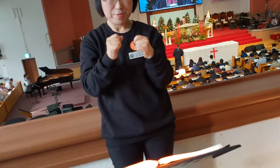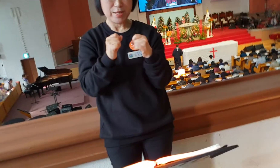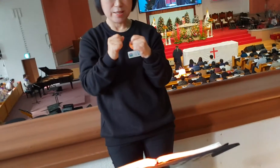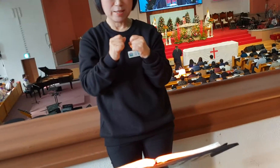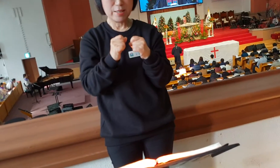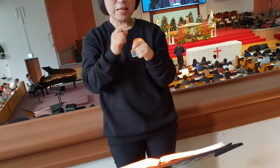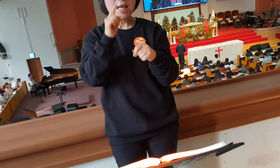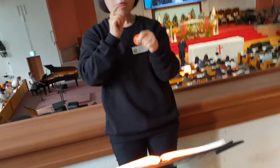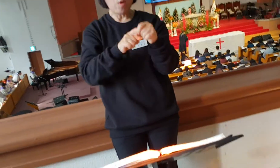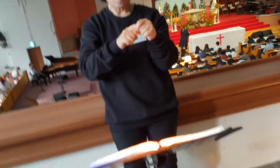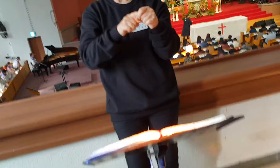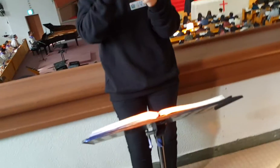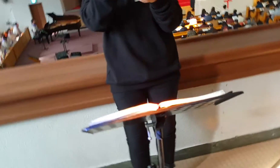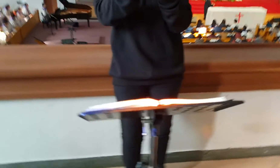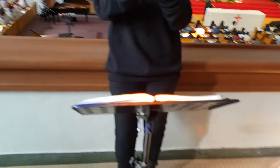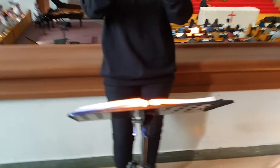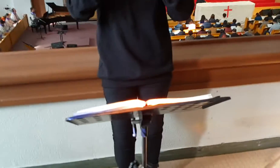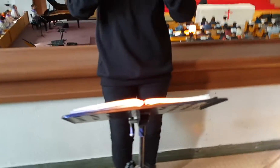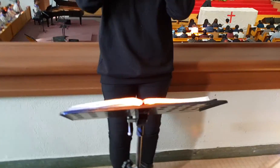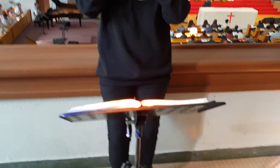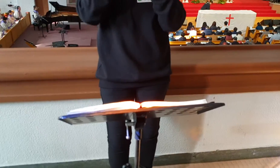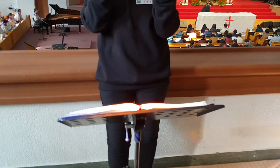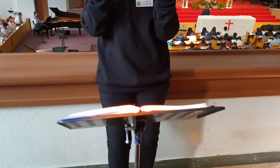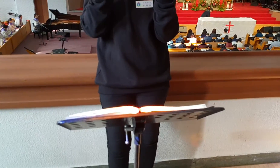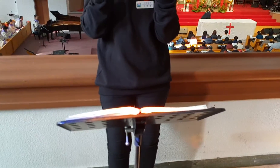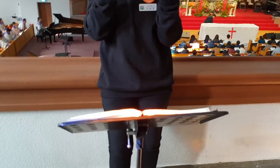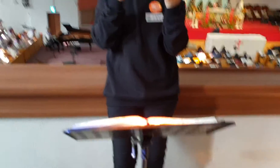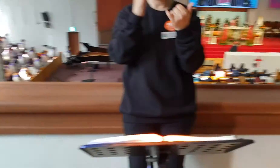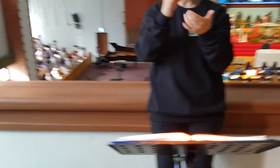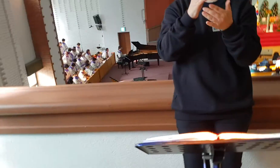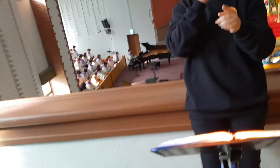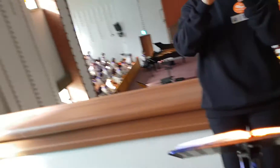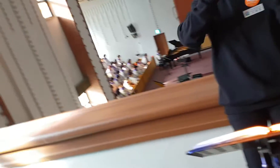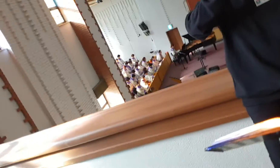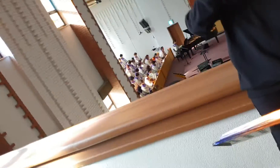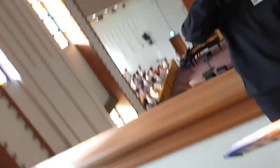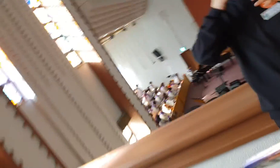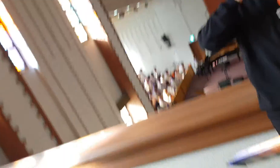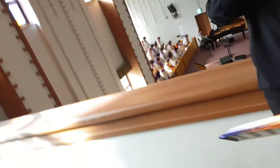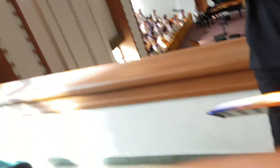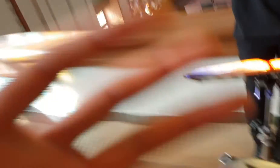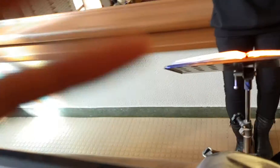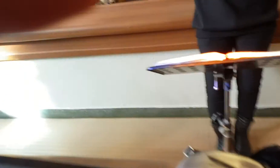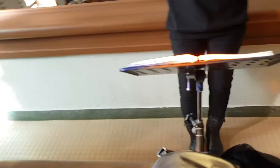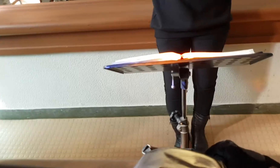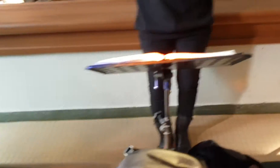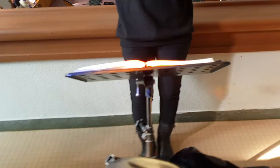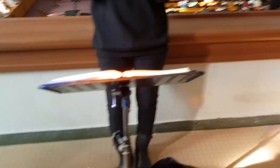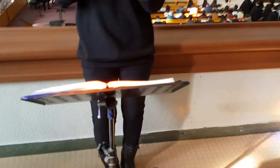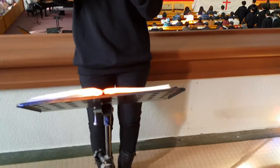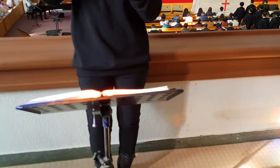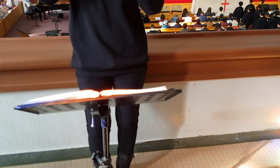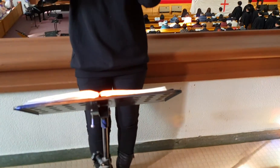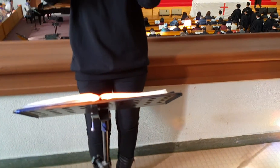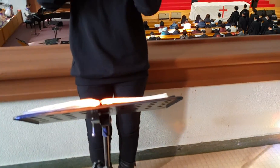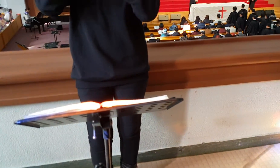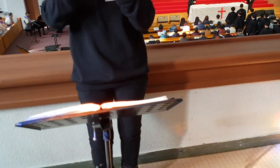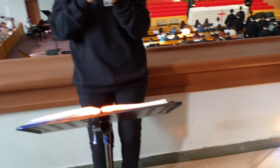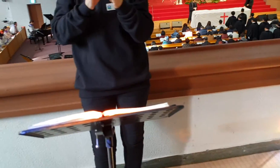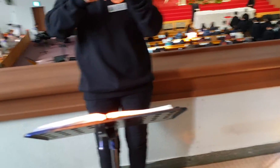이 떡과 이 잔을 받아 먹는 사람들 그 언약의 피를 먹습니다 언약의 피를 먹고